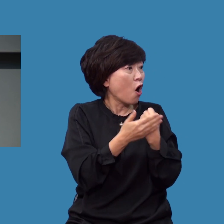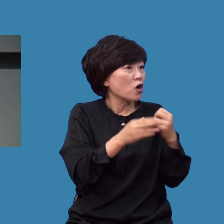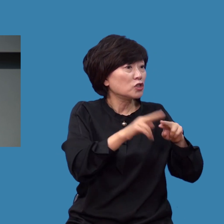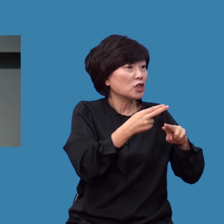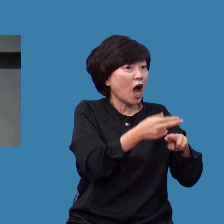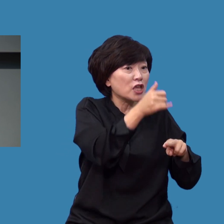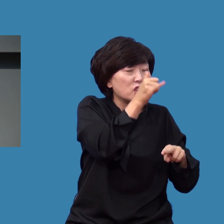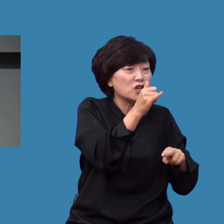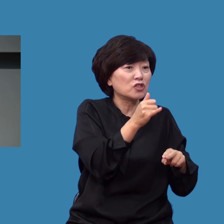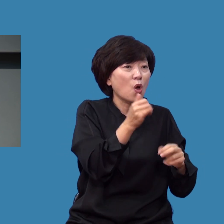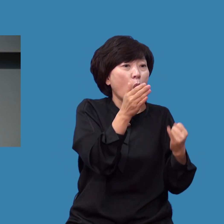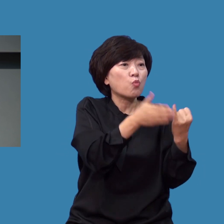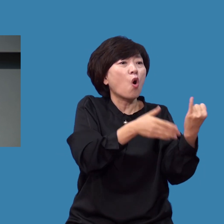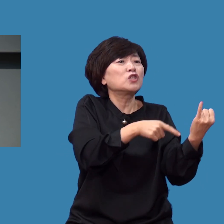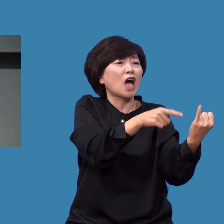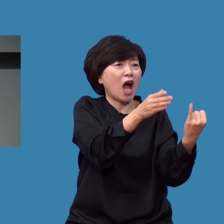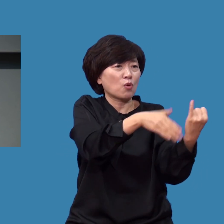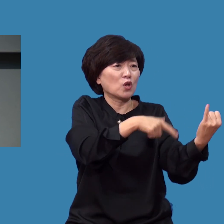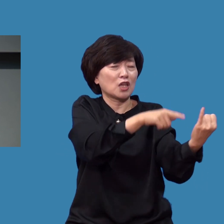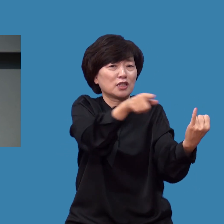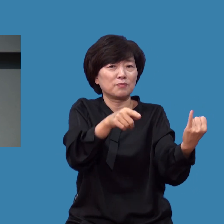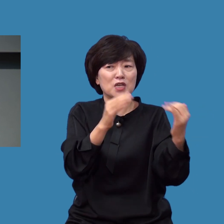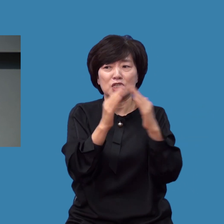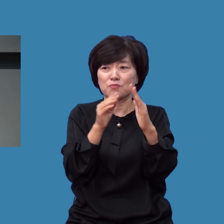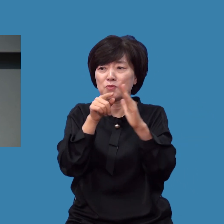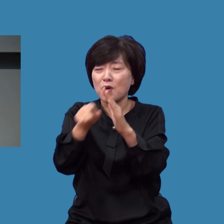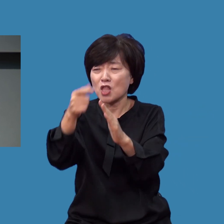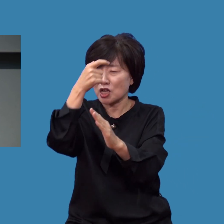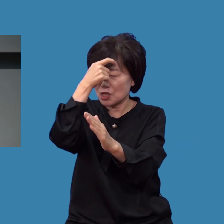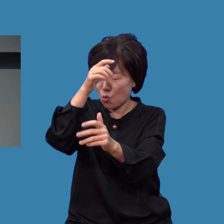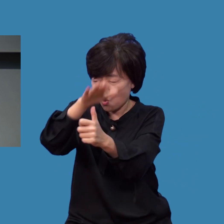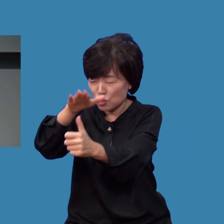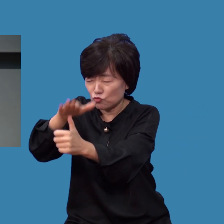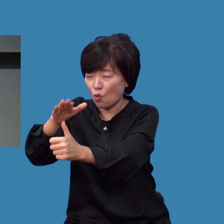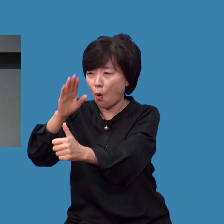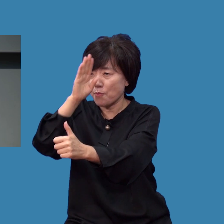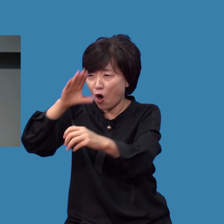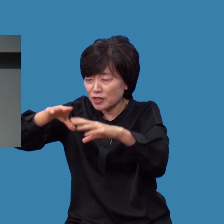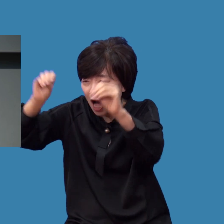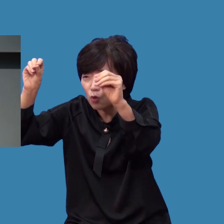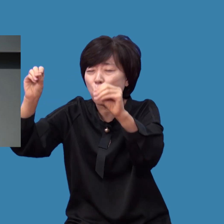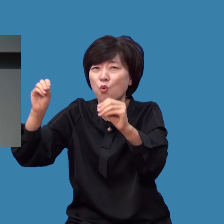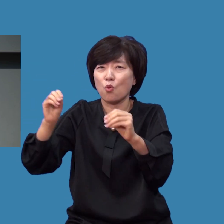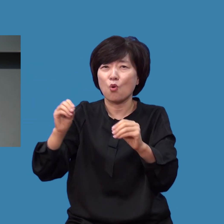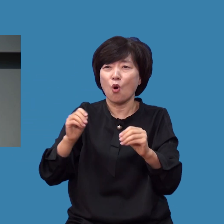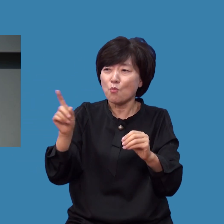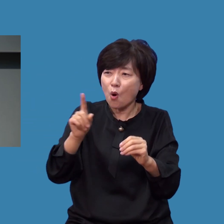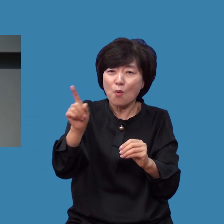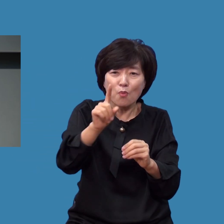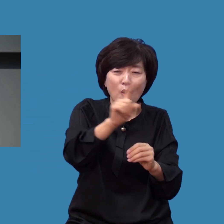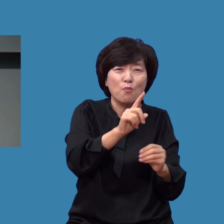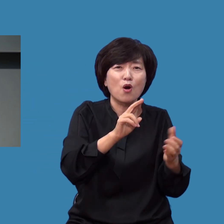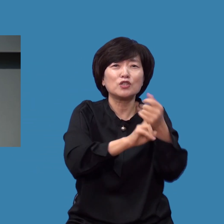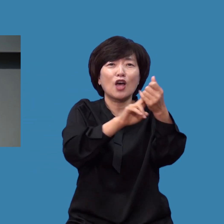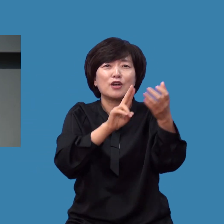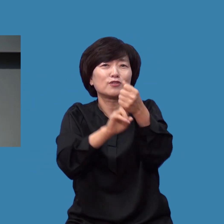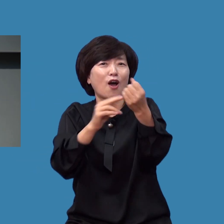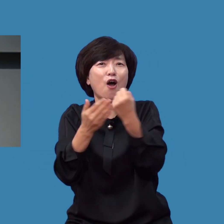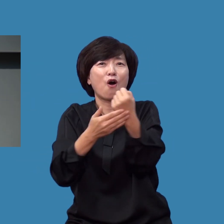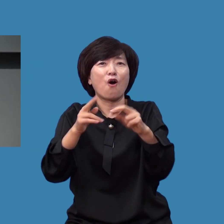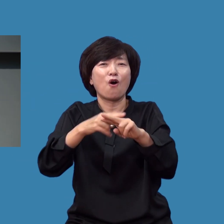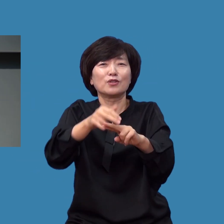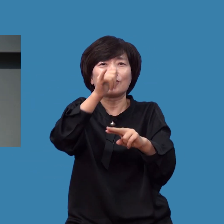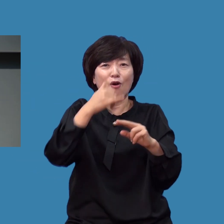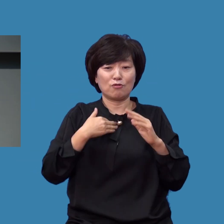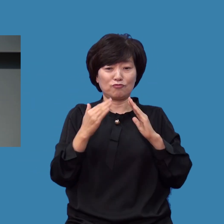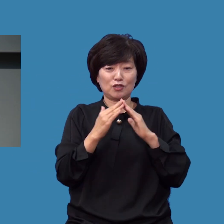신령한 권사님들이 집집마다 돌아다니면서 기도해주고, 기도해주면 병이 낫고 뭐 하여간 온갖 은사들이 다 나타났어요. 그래서 저희 집에도